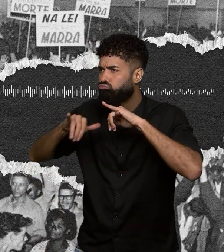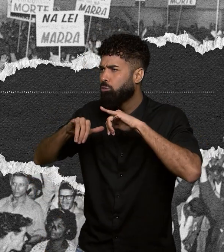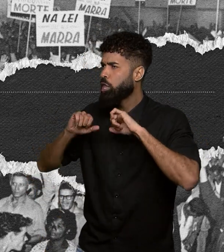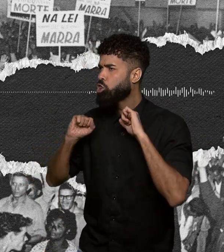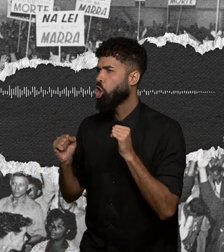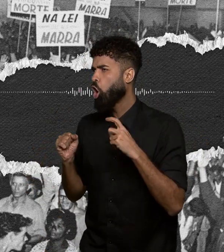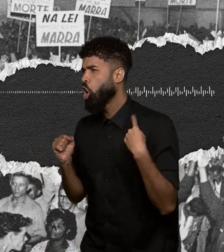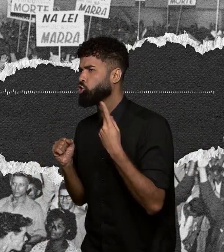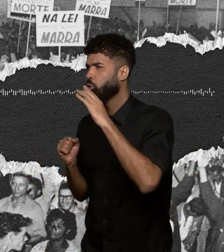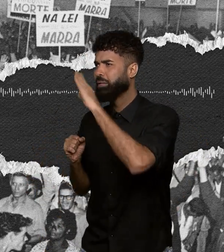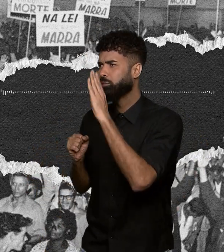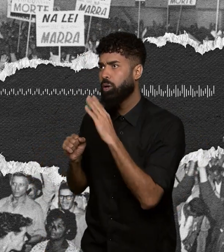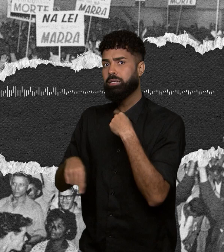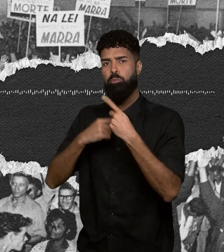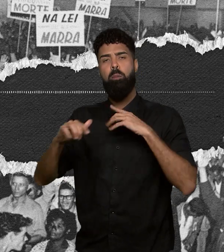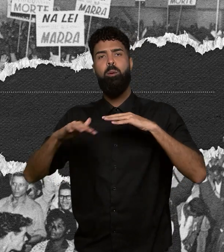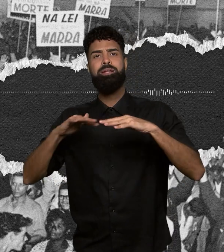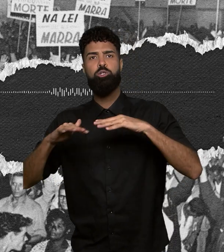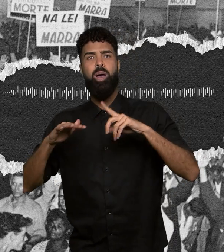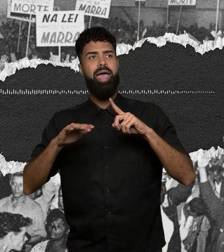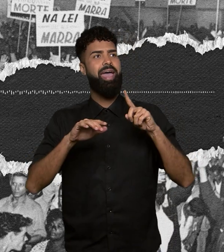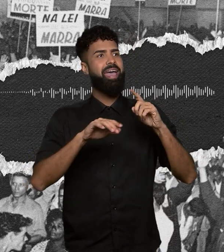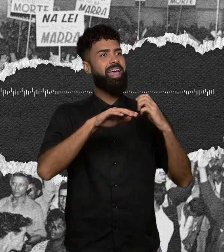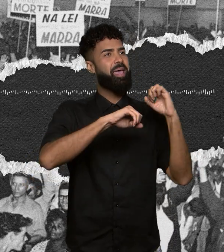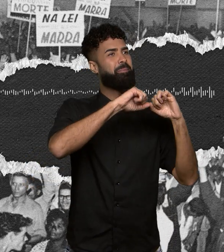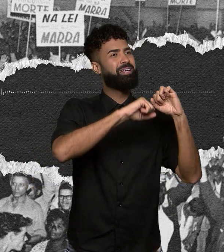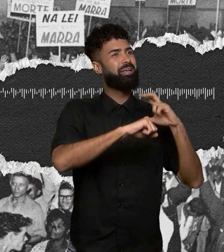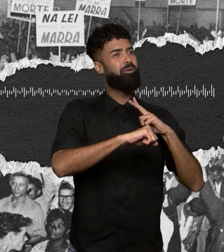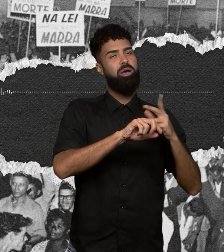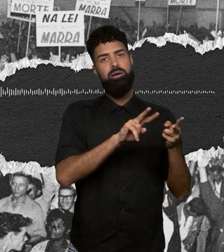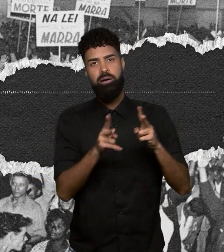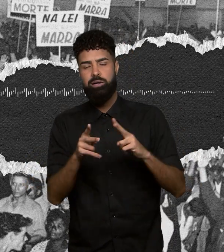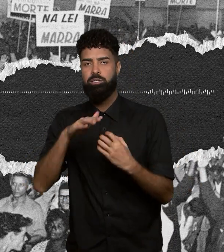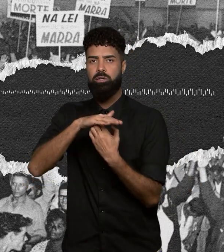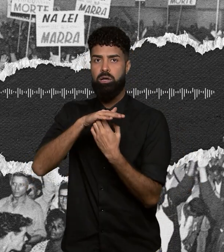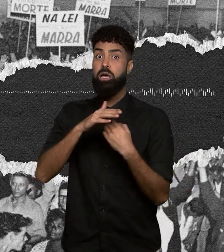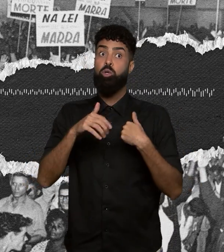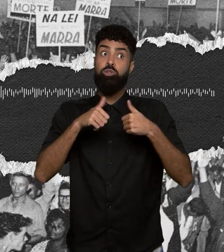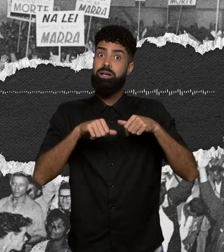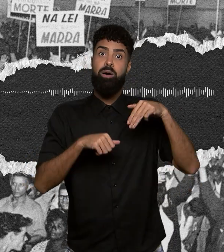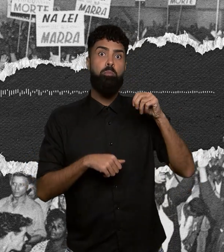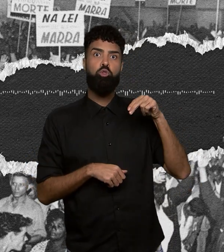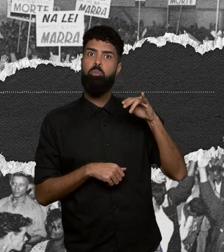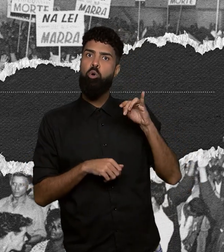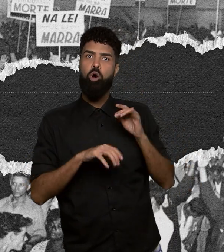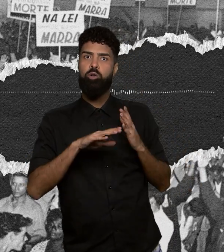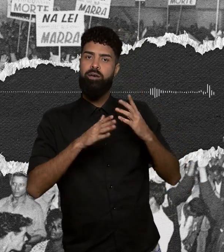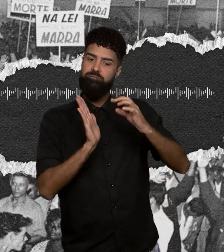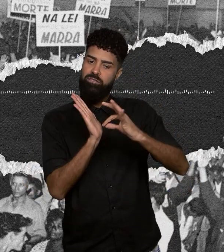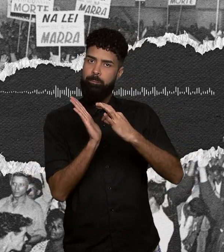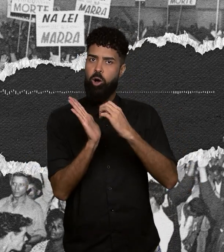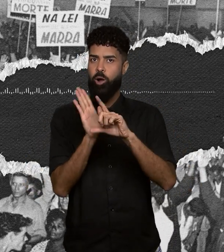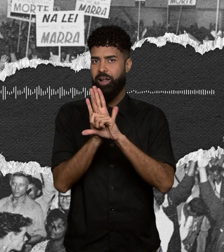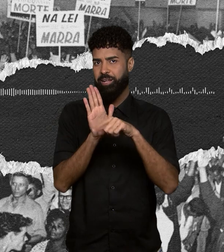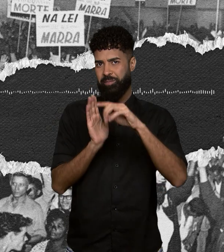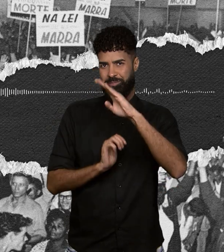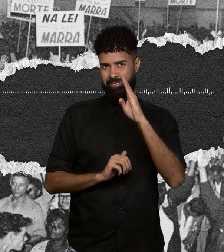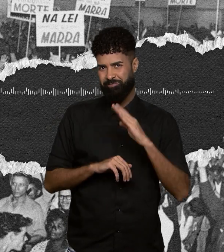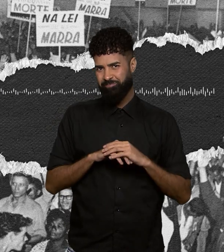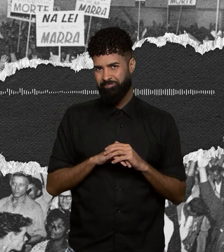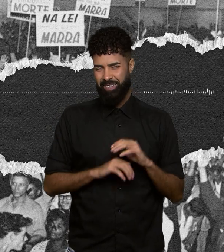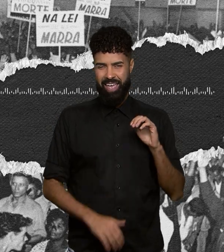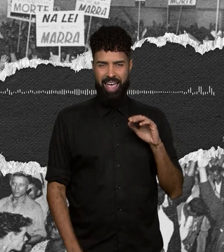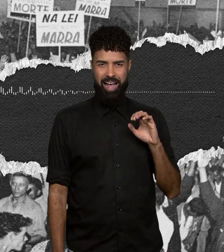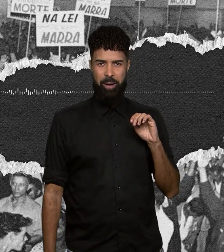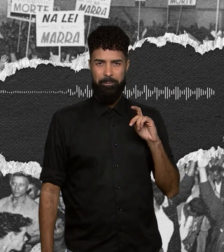mobilização pela estatização das refinarias que ficaram de fora do monopólio até então firmado em lei no Brasil o caso da encampação das